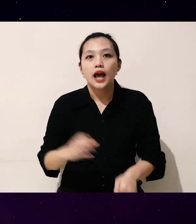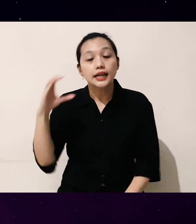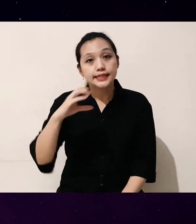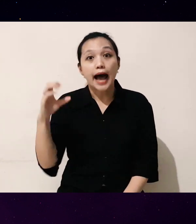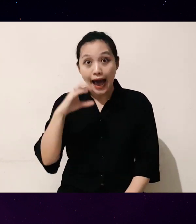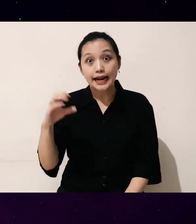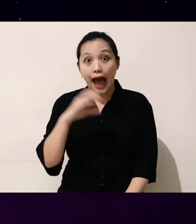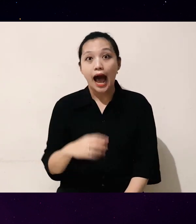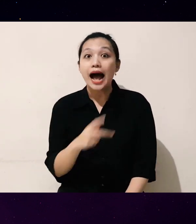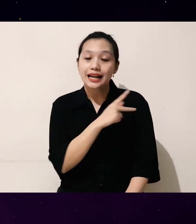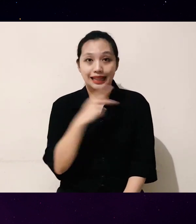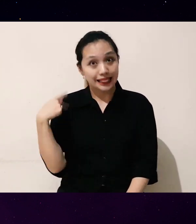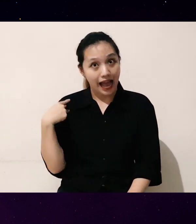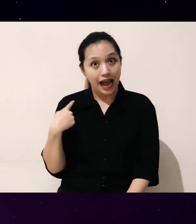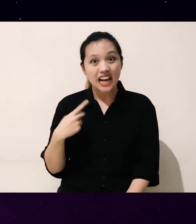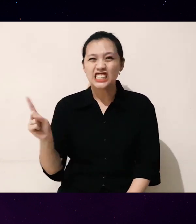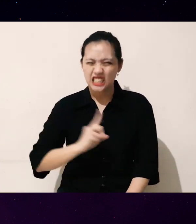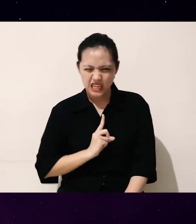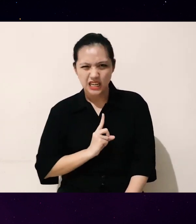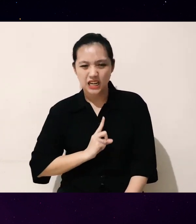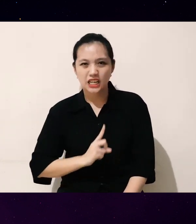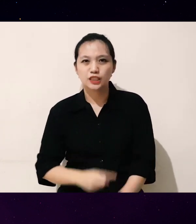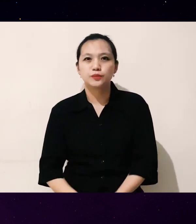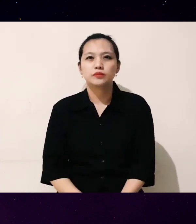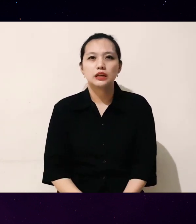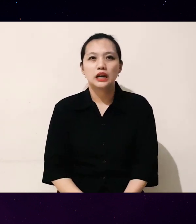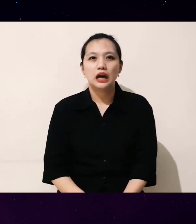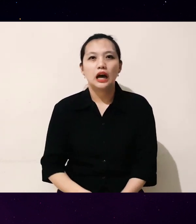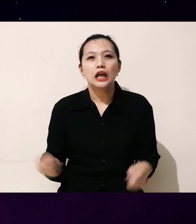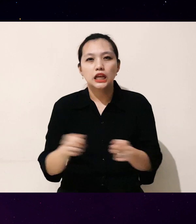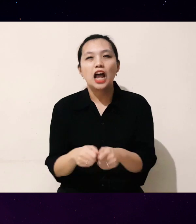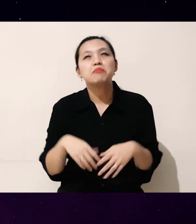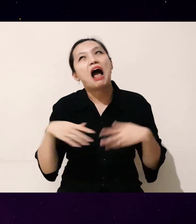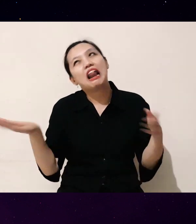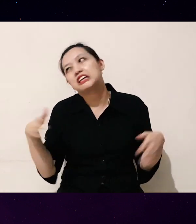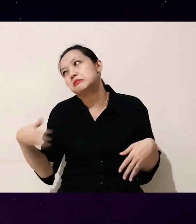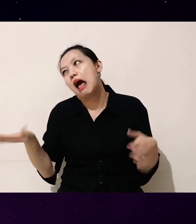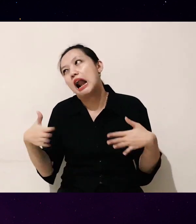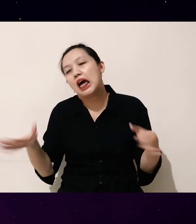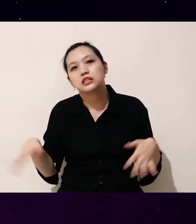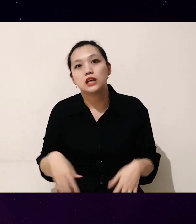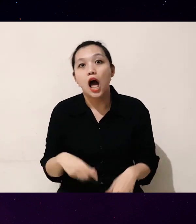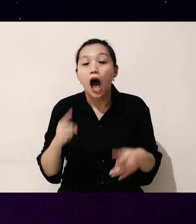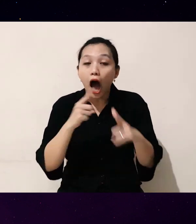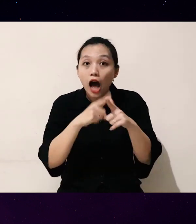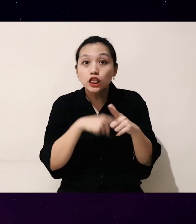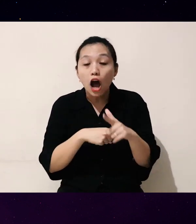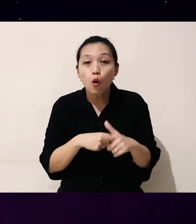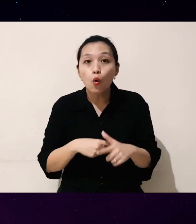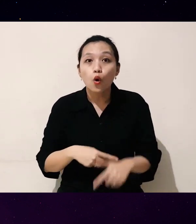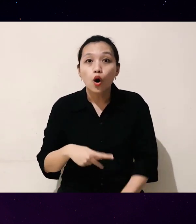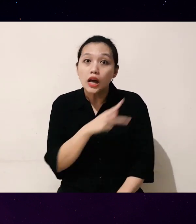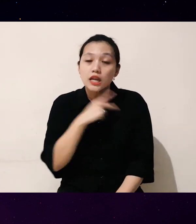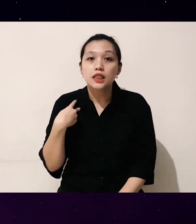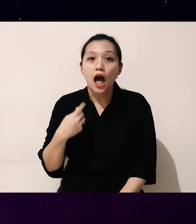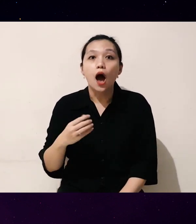dengan cara Anda sendiri, kemauan Anda sendiri, di depan Tuhan atau di belakang Tuhan dengan bermalas-malasan. Atau hari ini